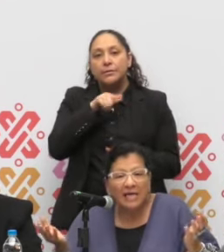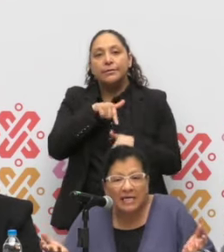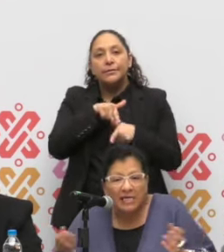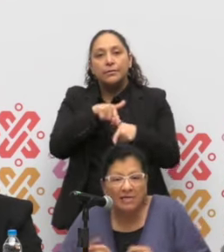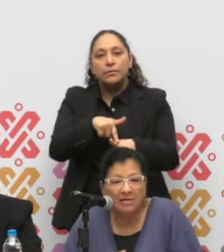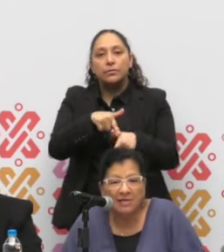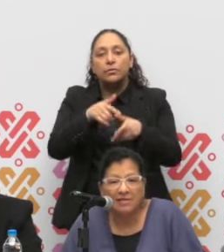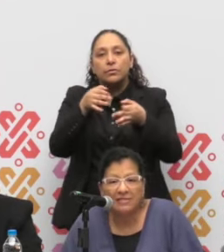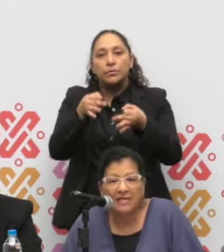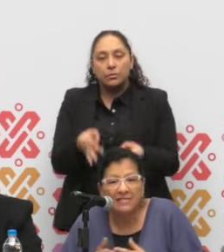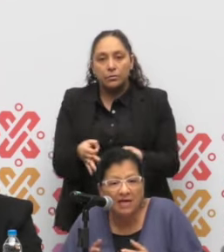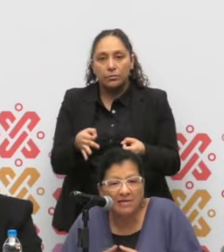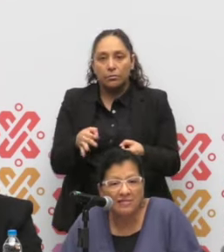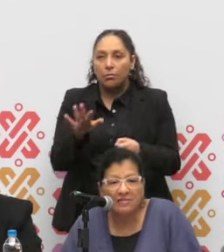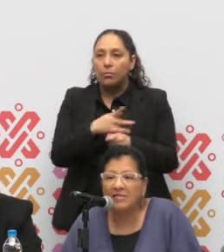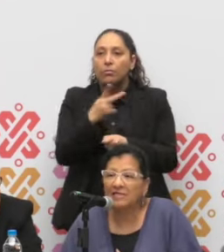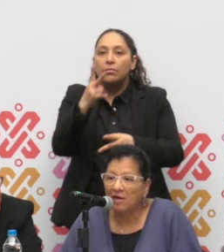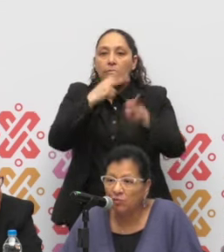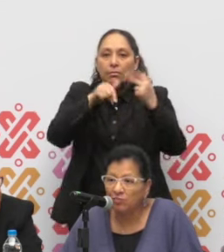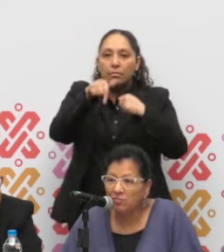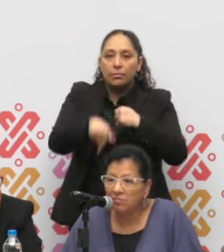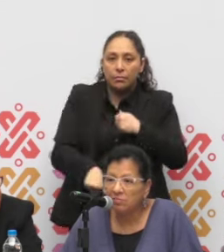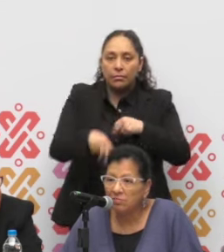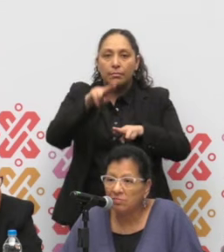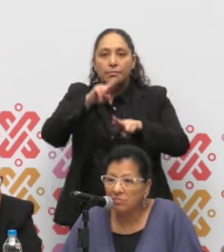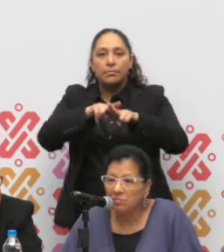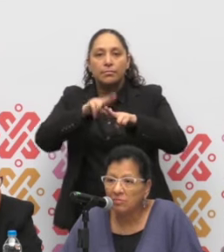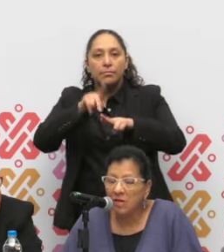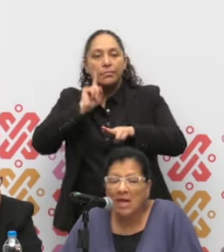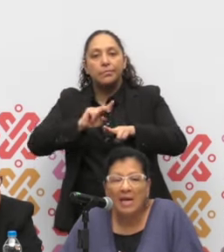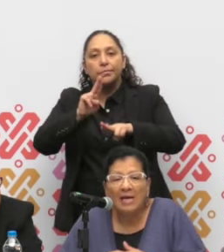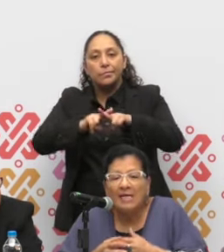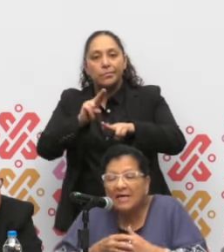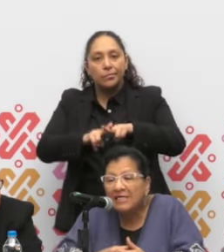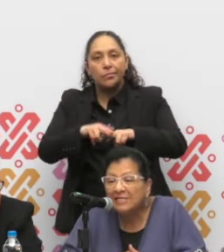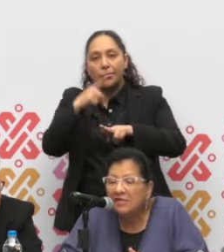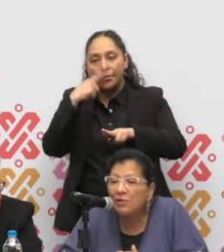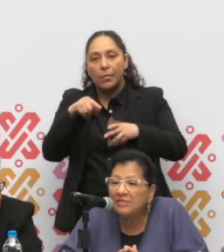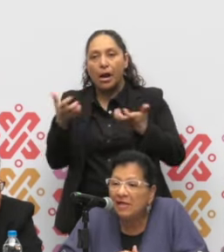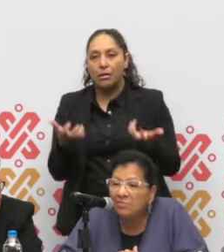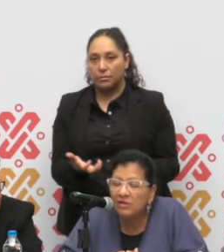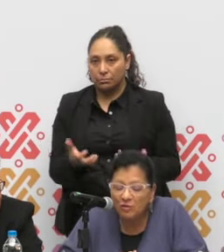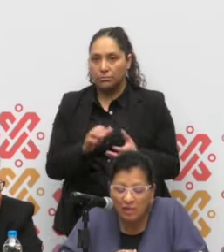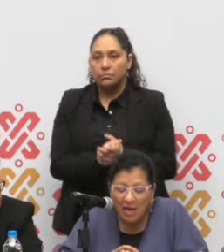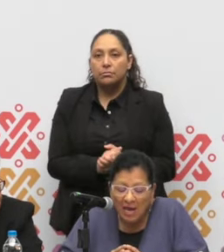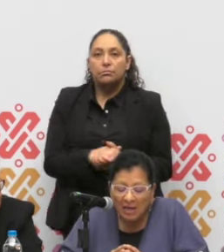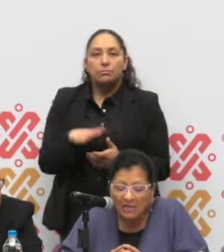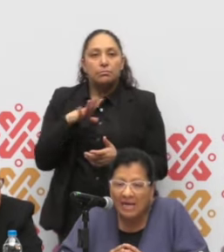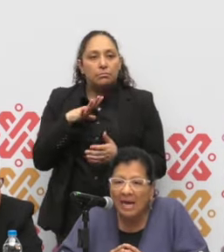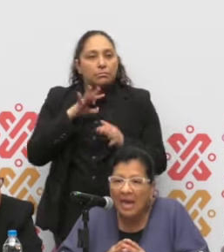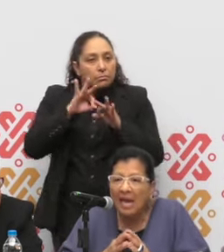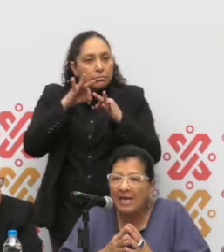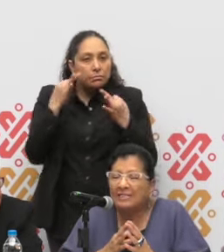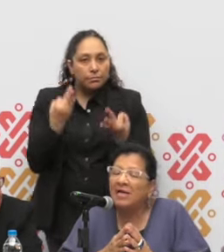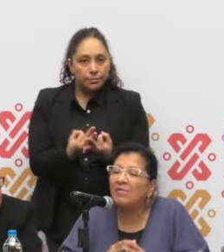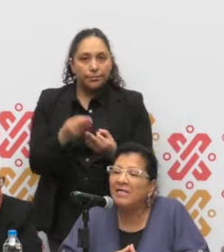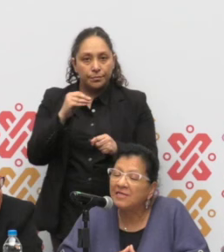qué estamos aquí, sentadas y sentados. Le da sentido en términos